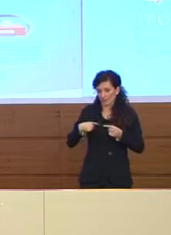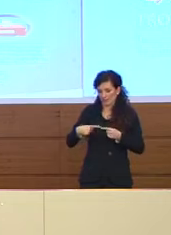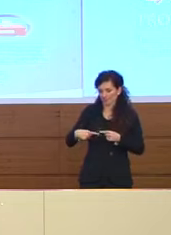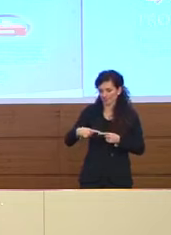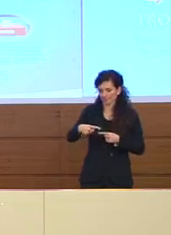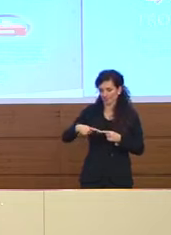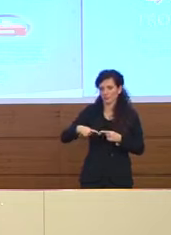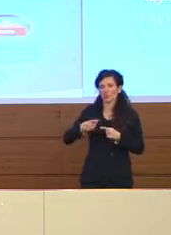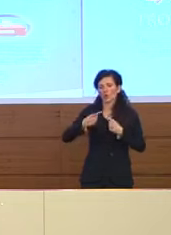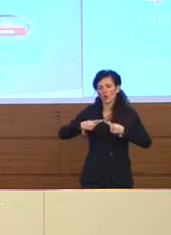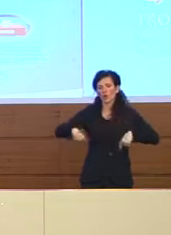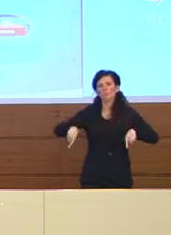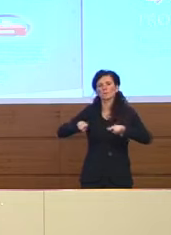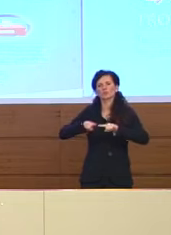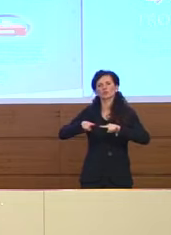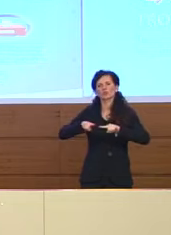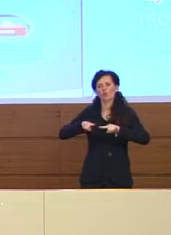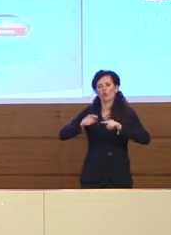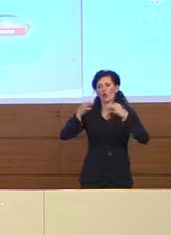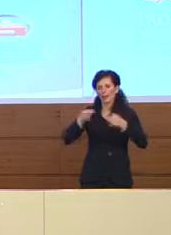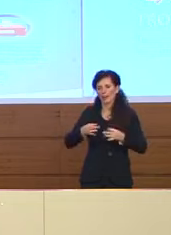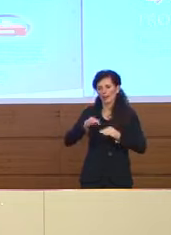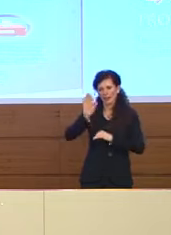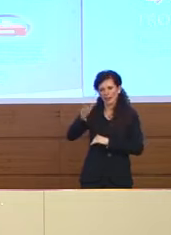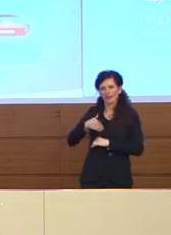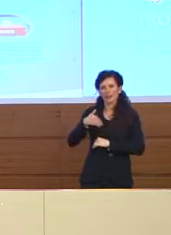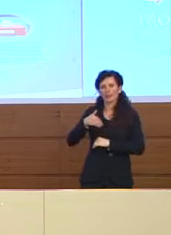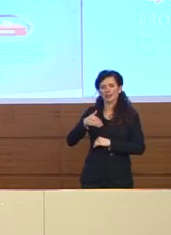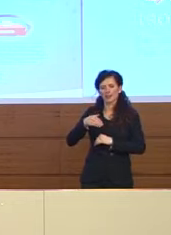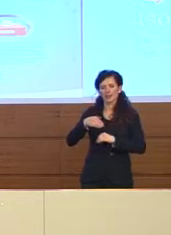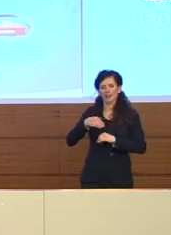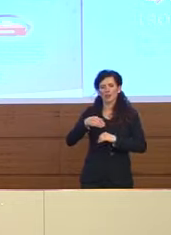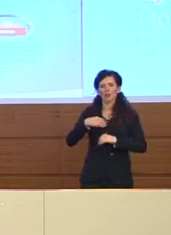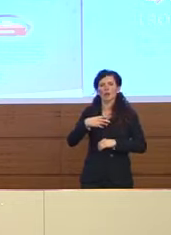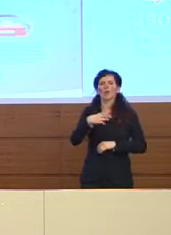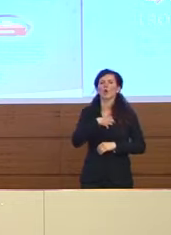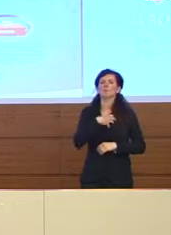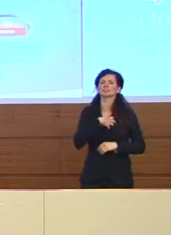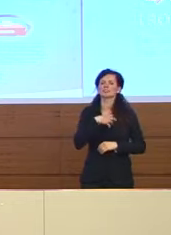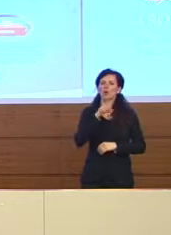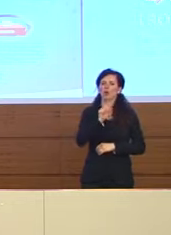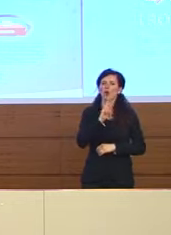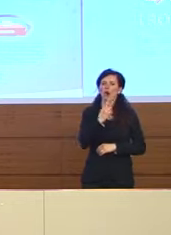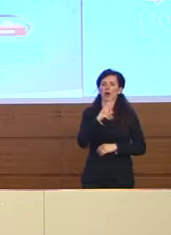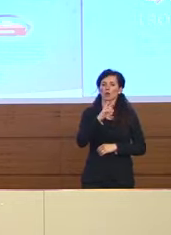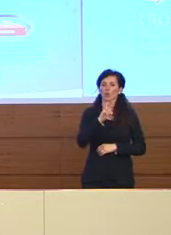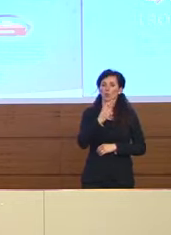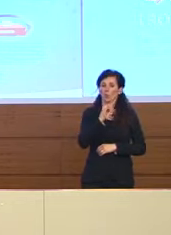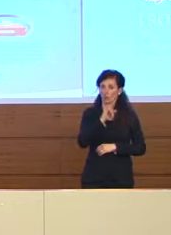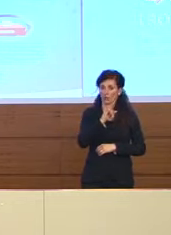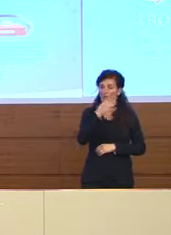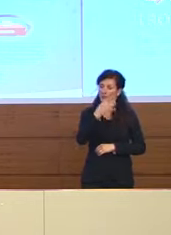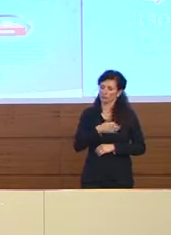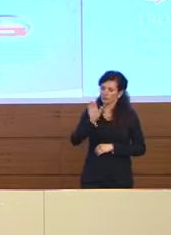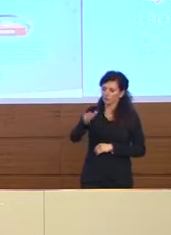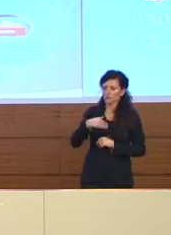commissione nominata dal commissario arcuri e questa è la prima considerazione